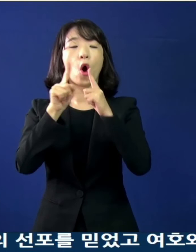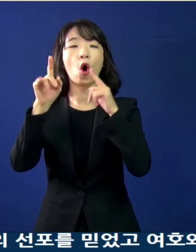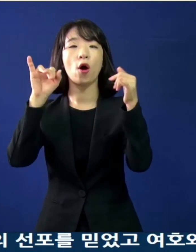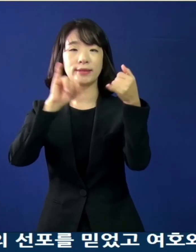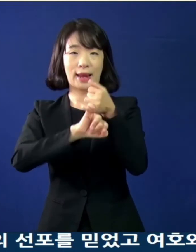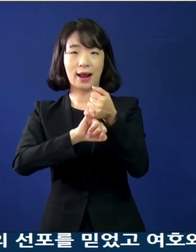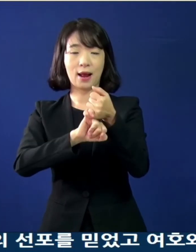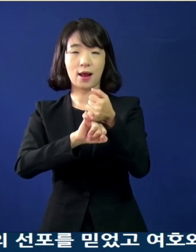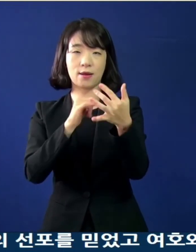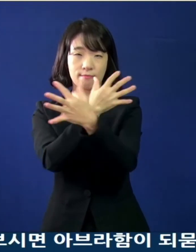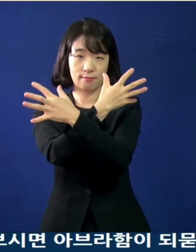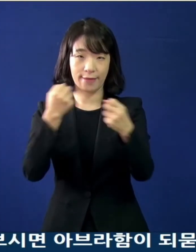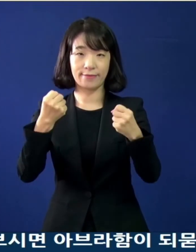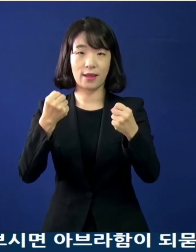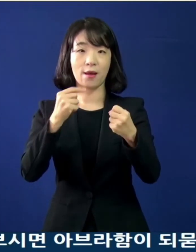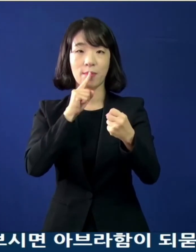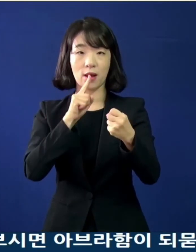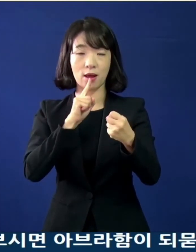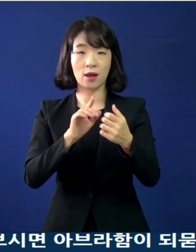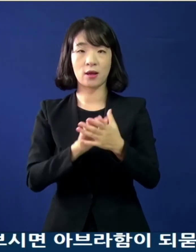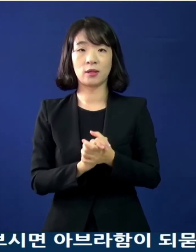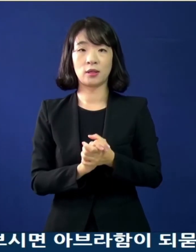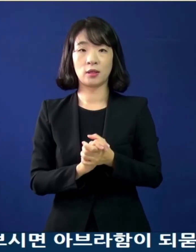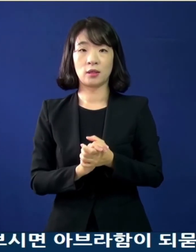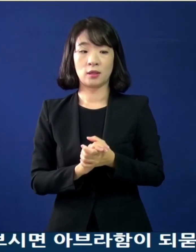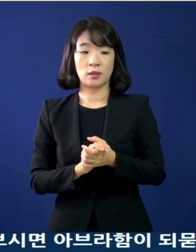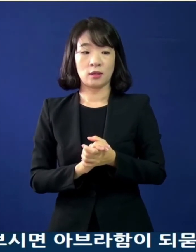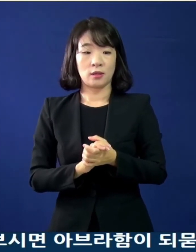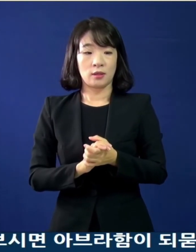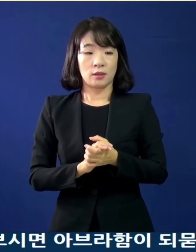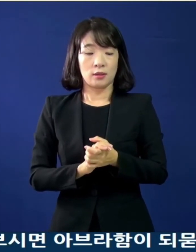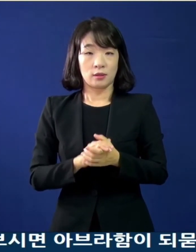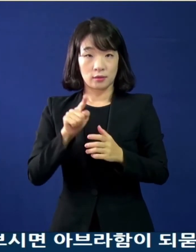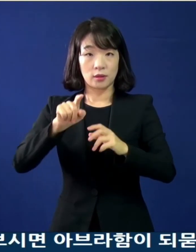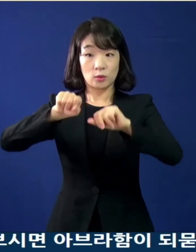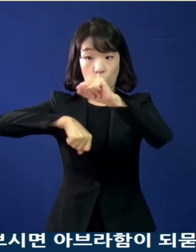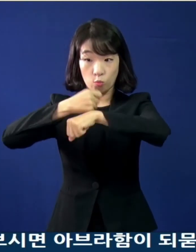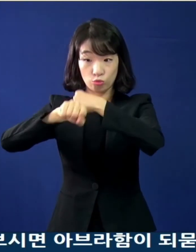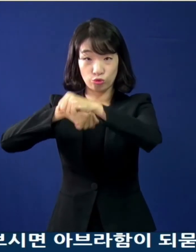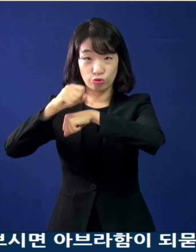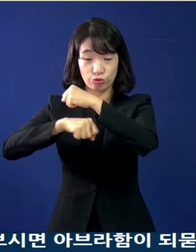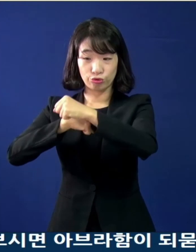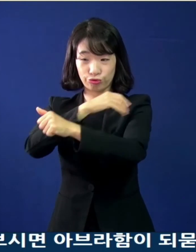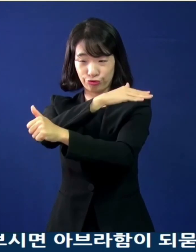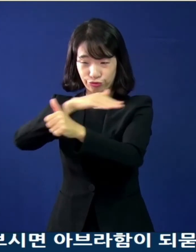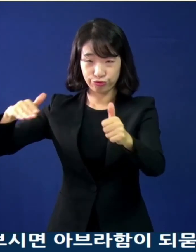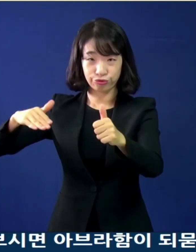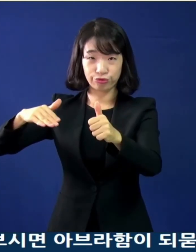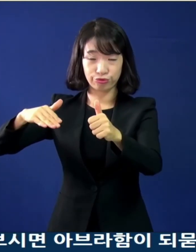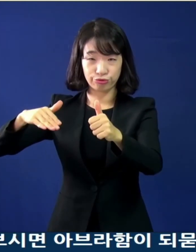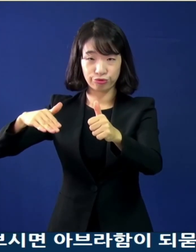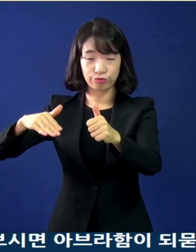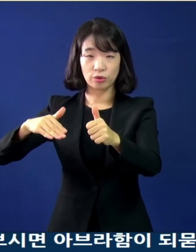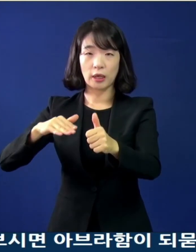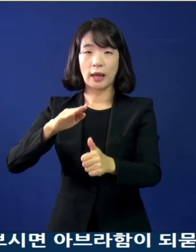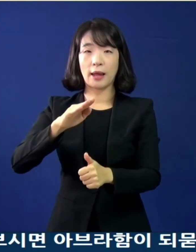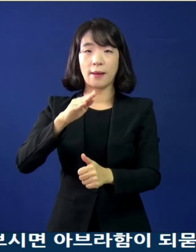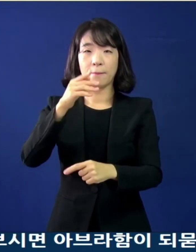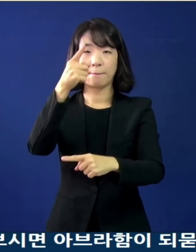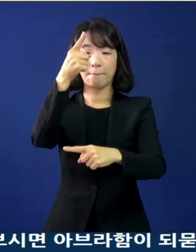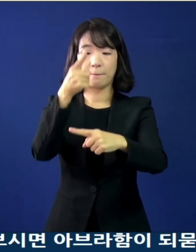거예요. 9절에 보면 여러 동물들이 있는데 그 동물들을 잡아다가 정확히 반으로 쪼개라는